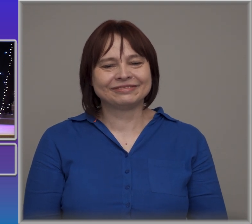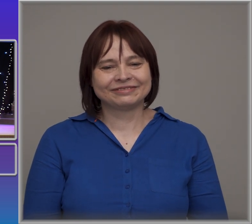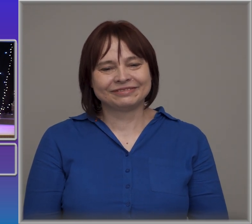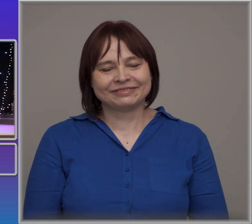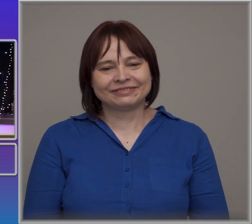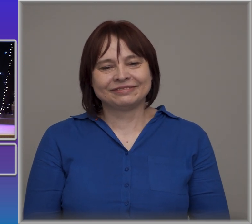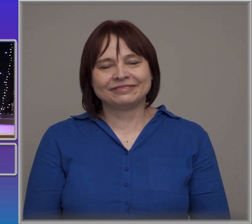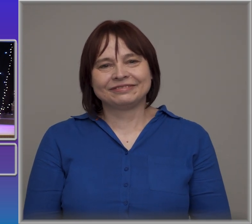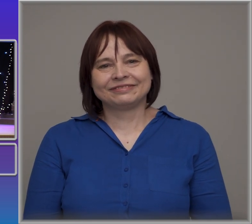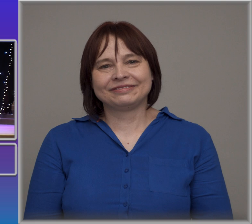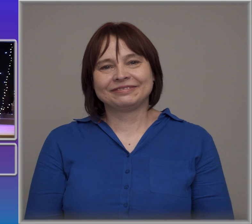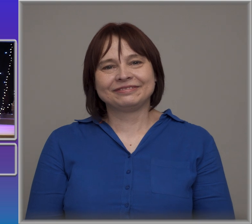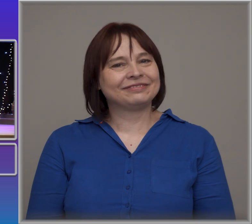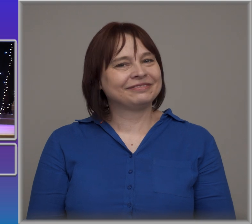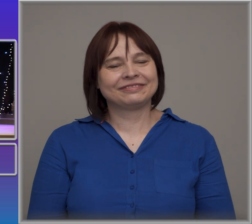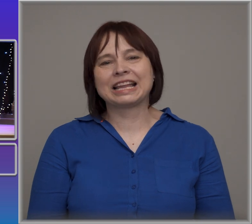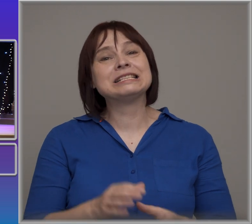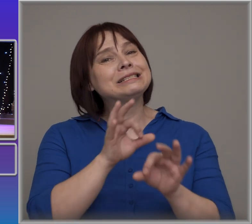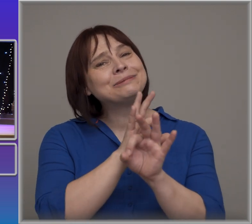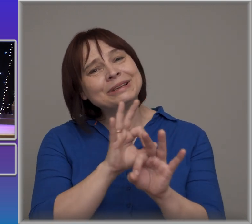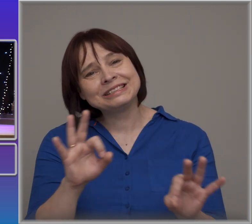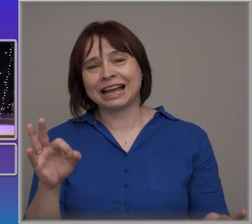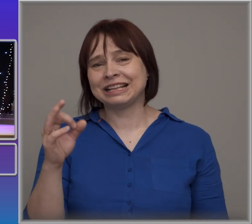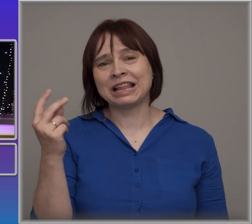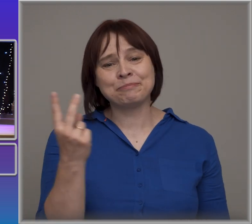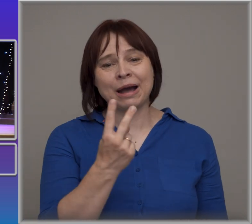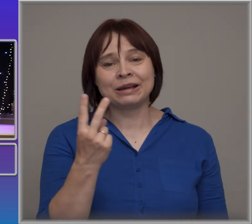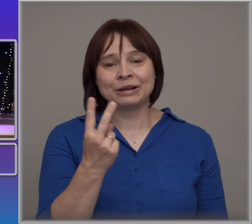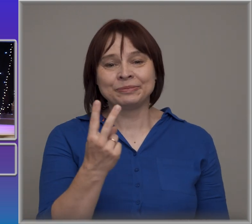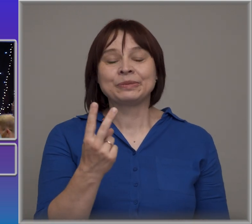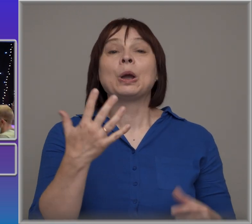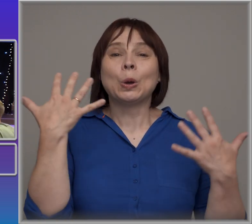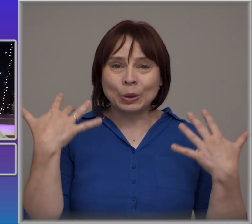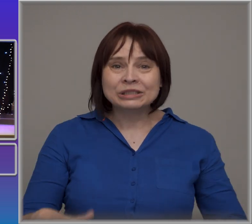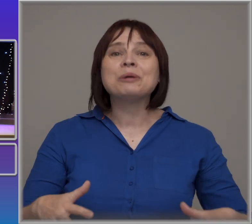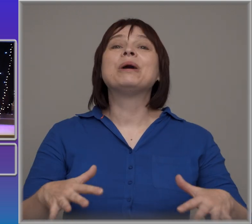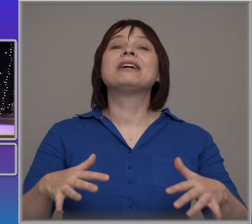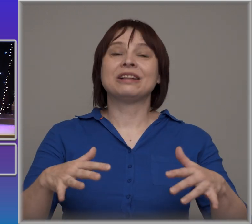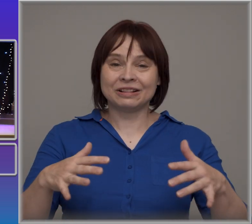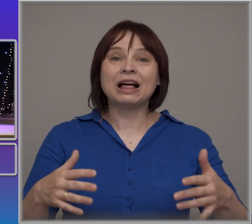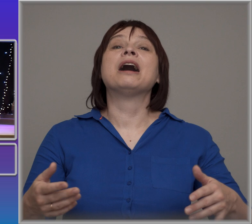Давид, Катерина, уже добролюбовые. Придите сюда, пожалуйста.